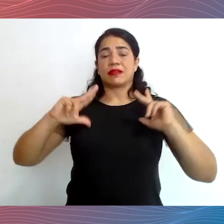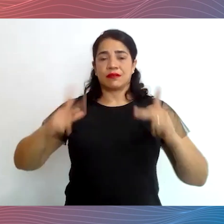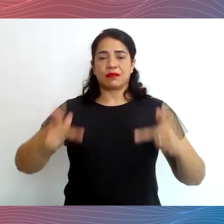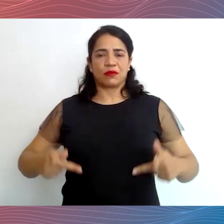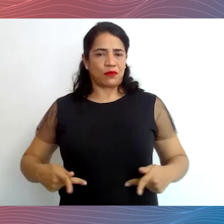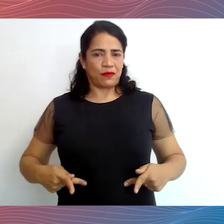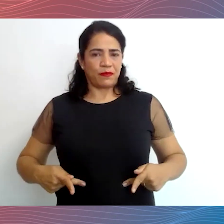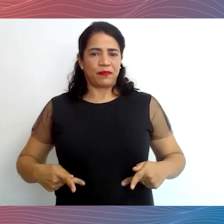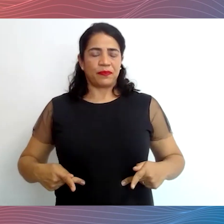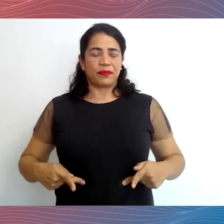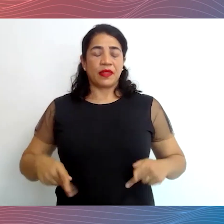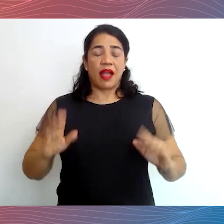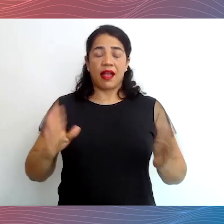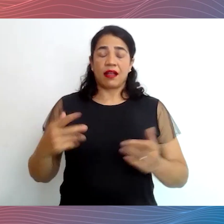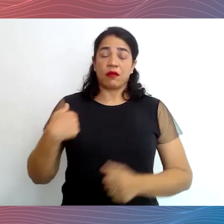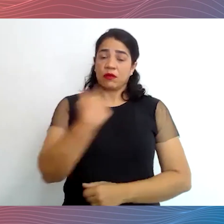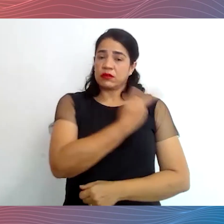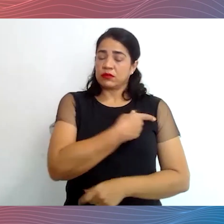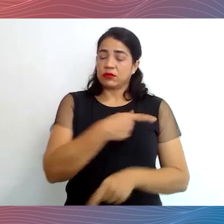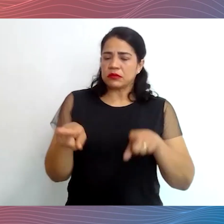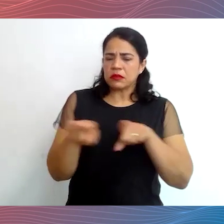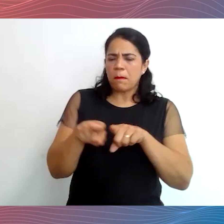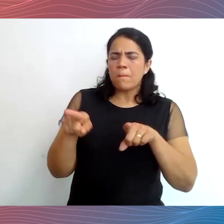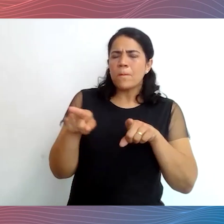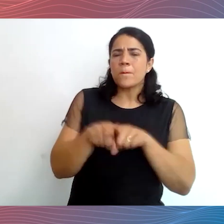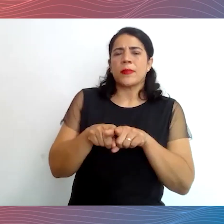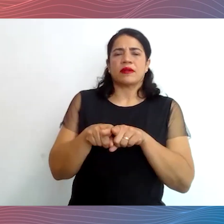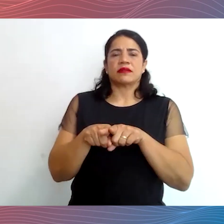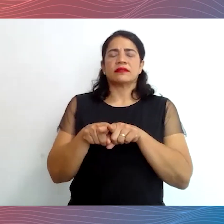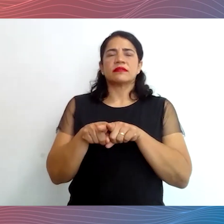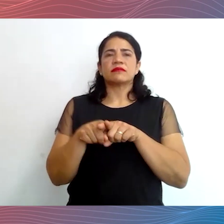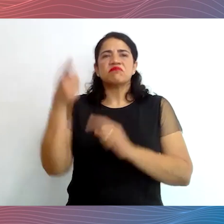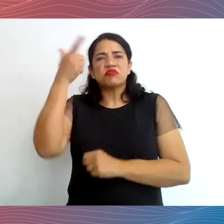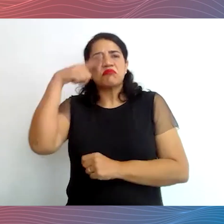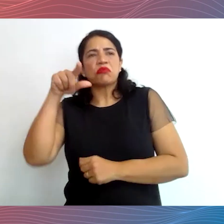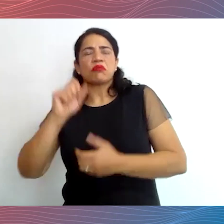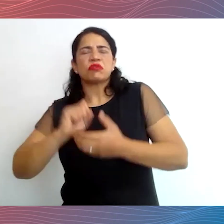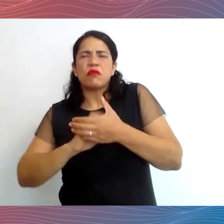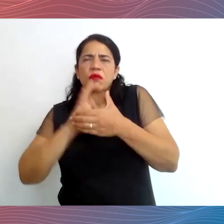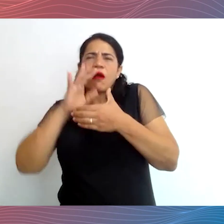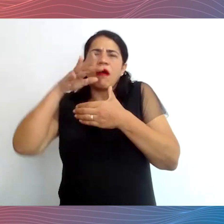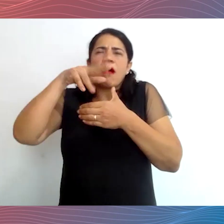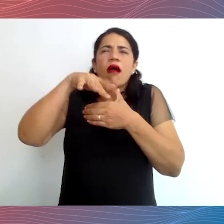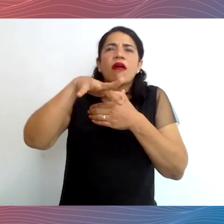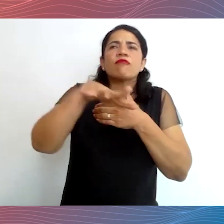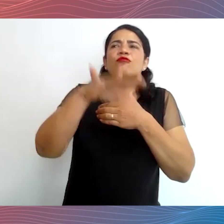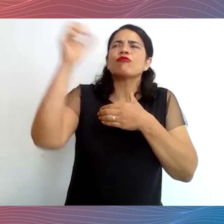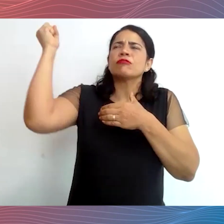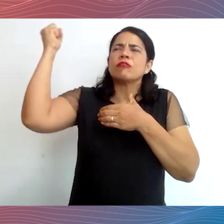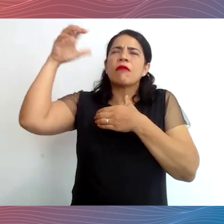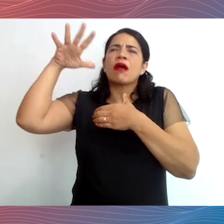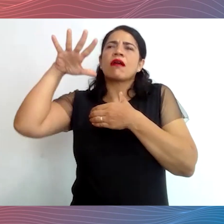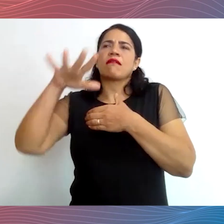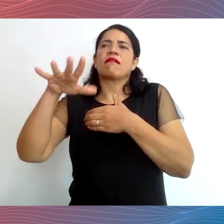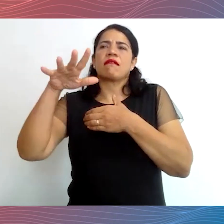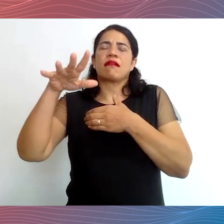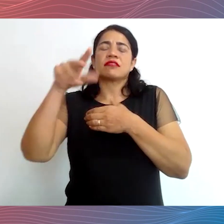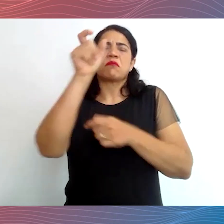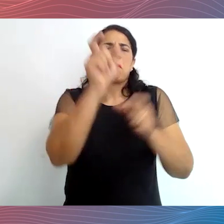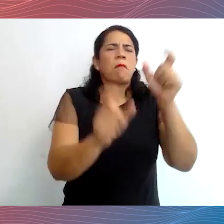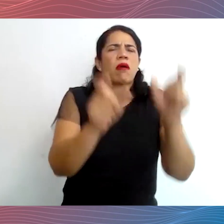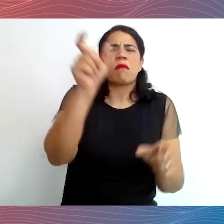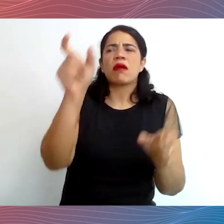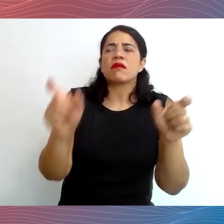não só para receber a graça, também fluir para os outros. E de tanto Deus nos usar para